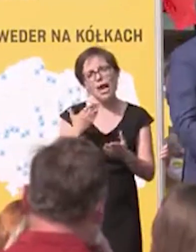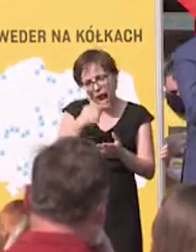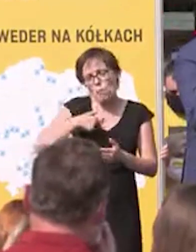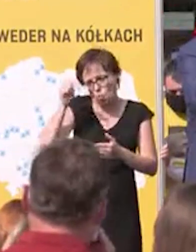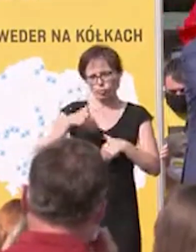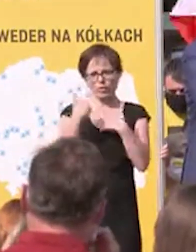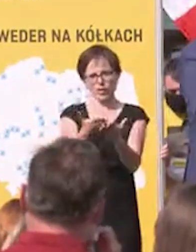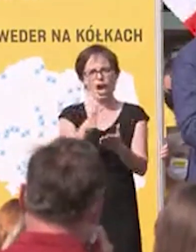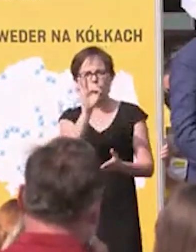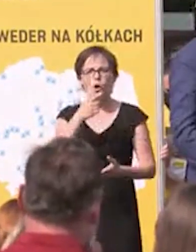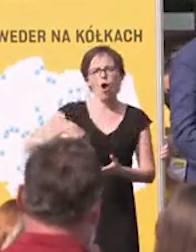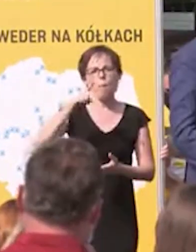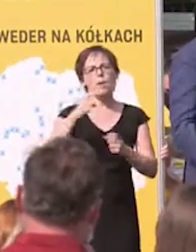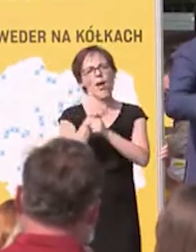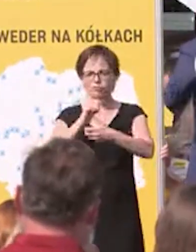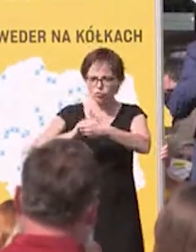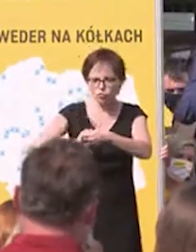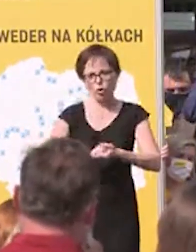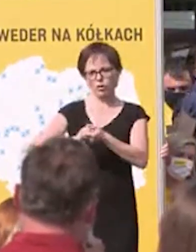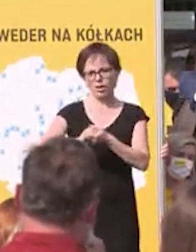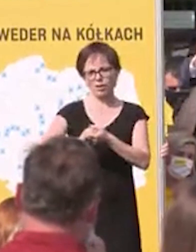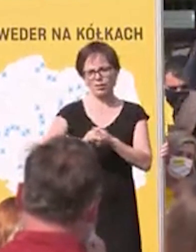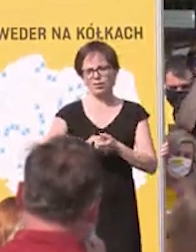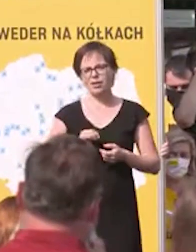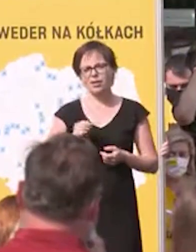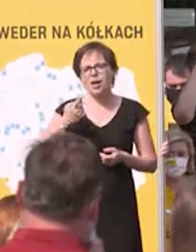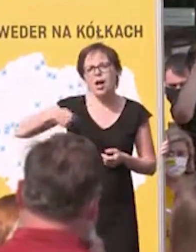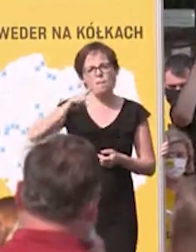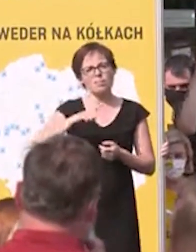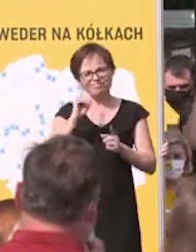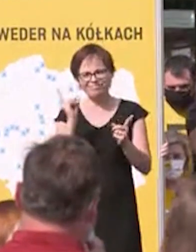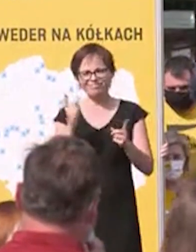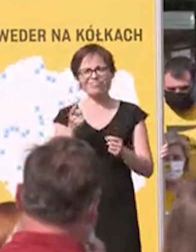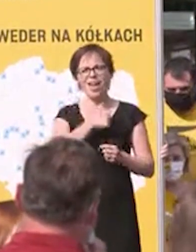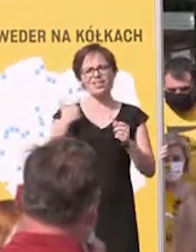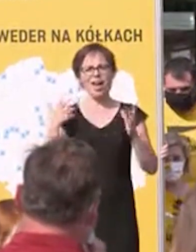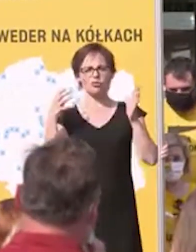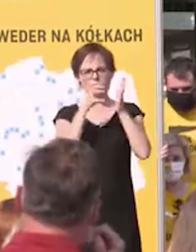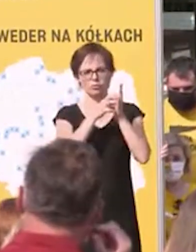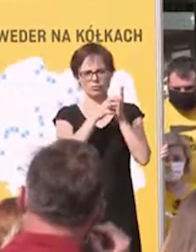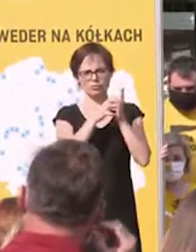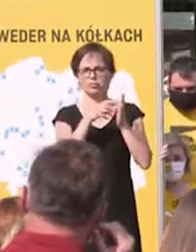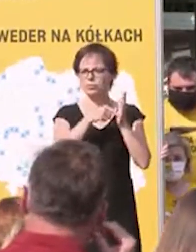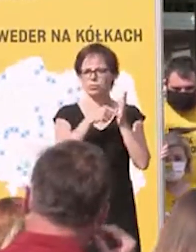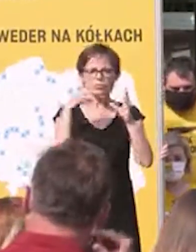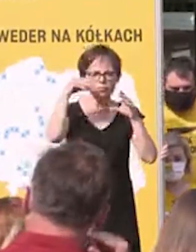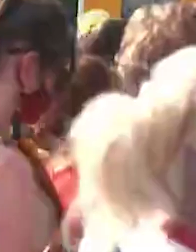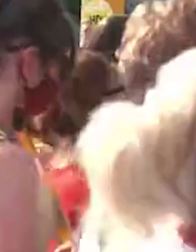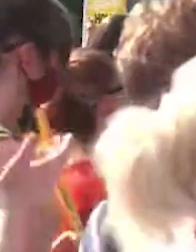dać, bo jesteśmy solidarnym państwem, bo jesteśmy, solidarność jest w naszym herbie od tylu lat.